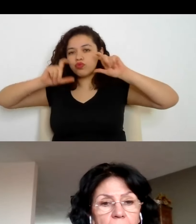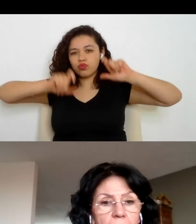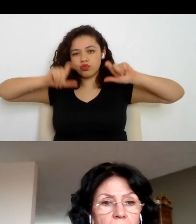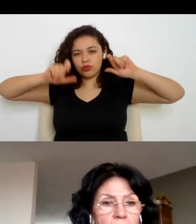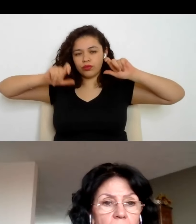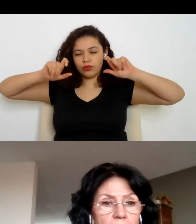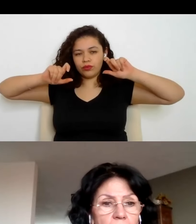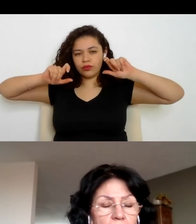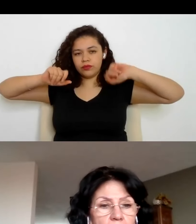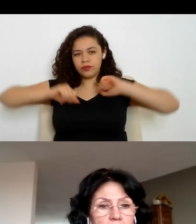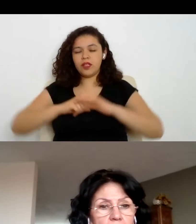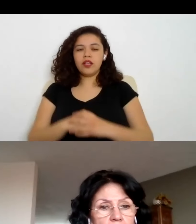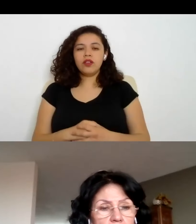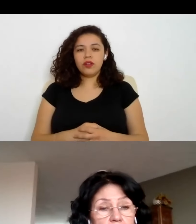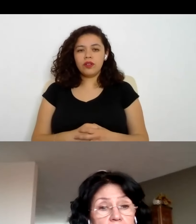sus